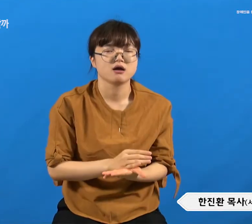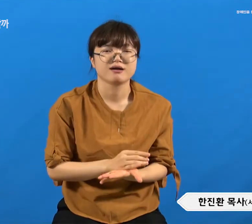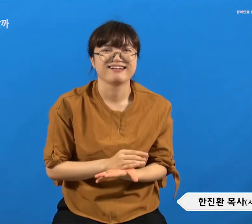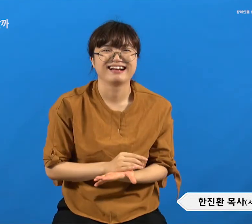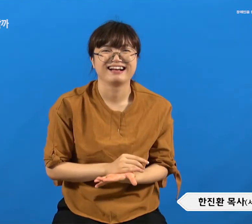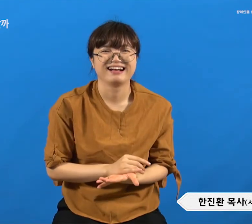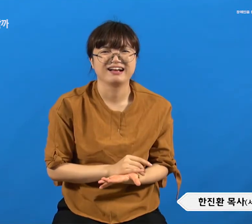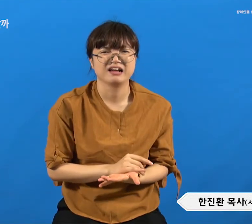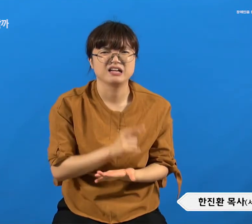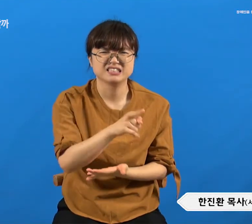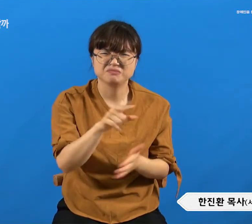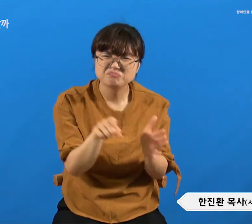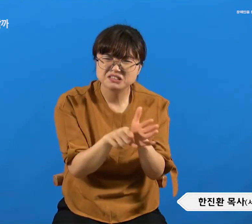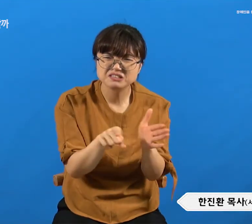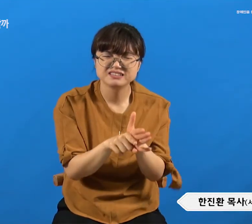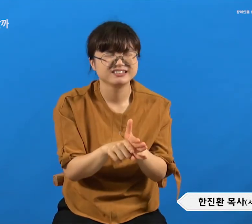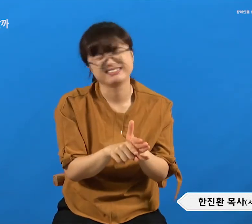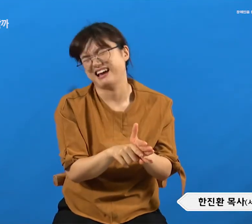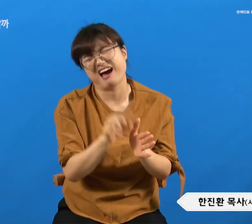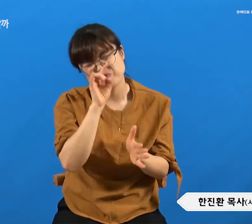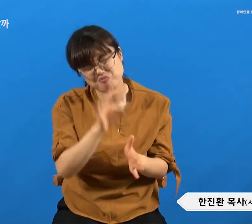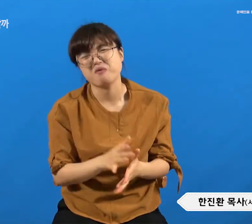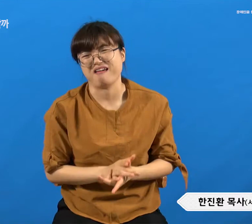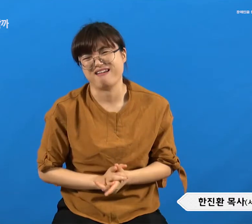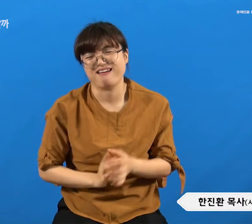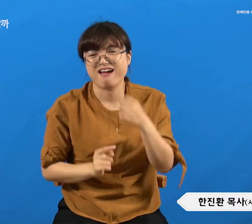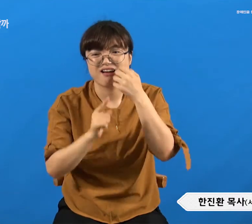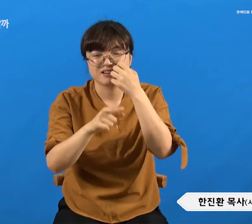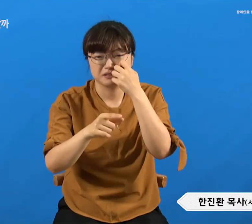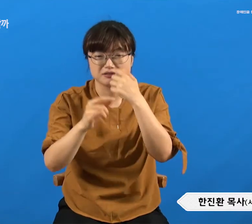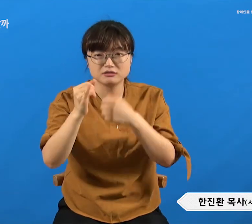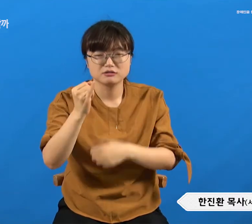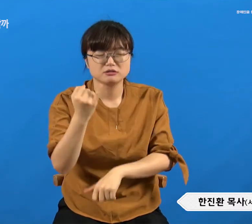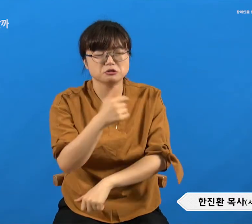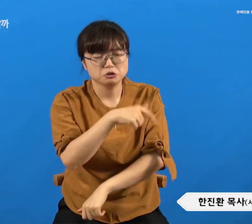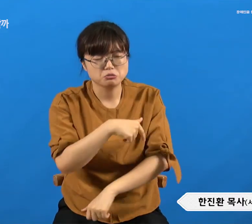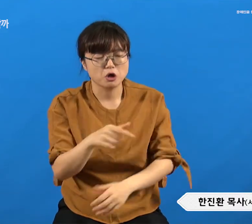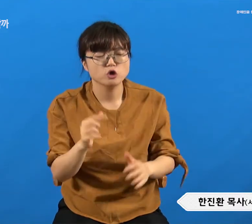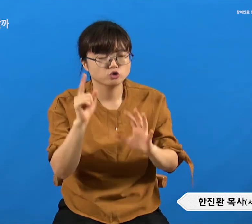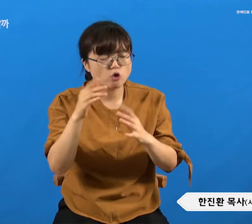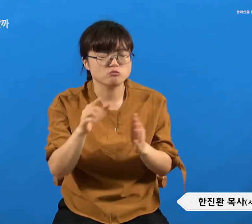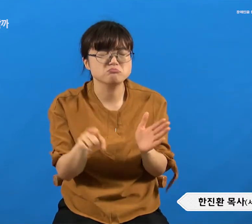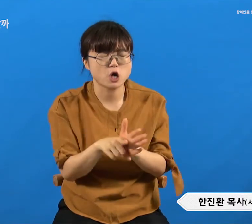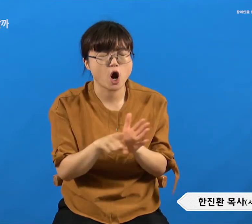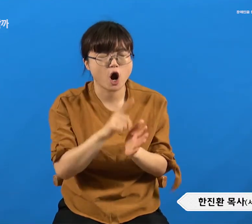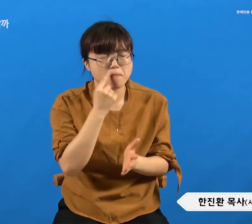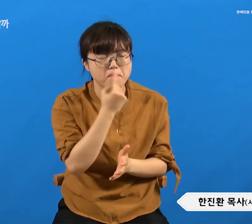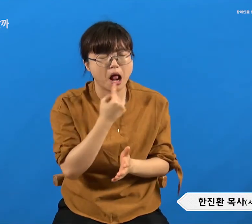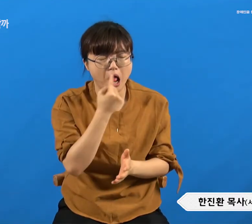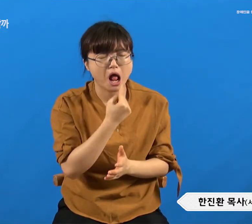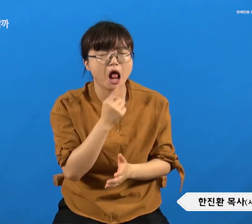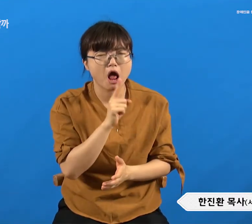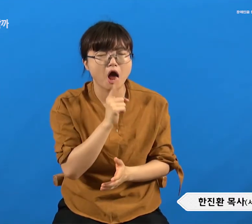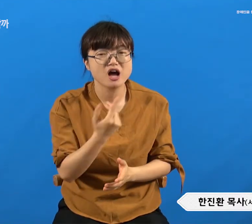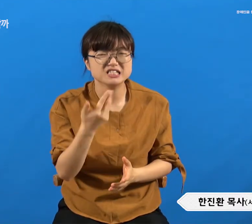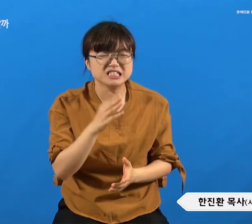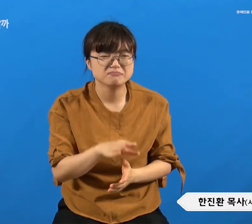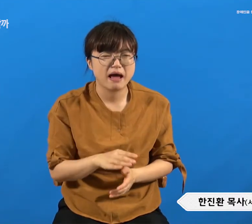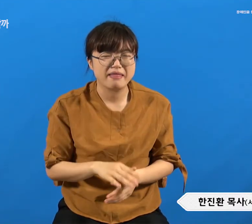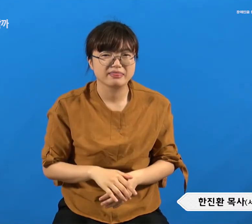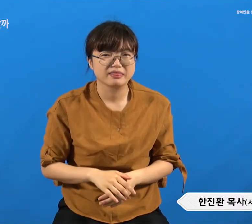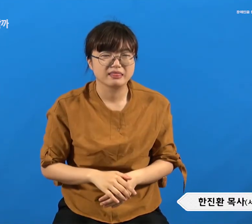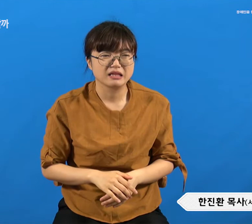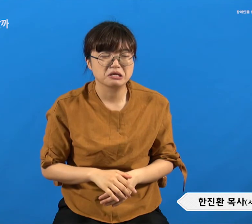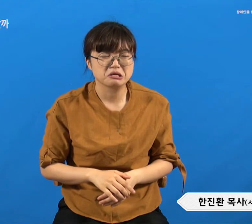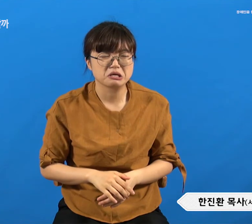그 정도 믿음으로는 안 됩니다. 그 집사님도 천국을 믿느냐 하면 믿는다고 다 할 겁니다. 그런데 그